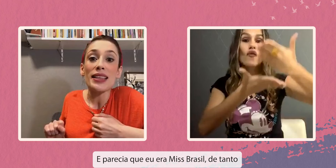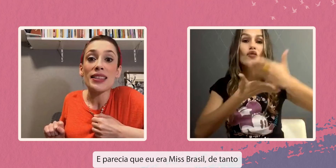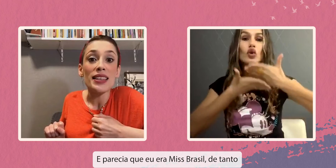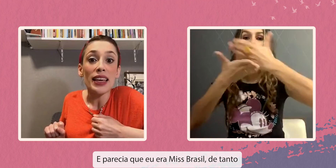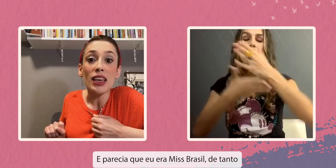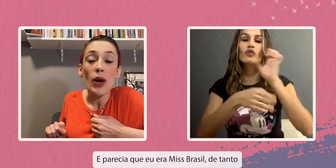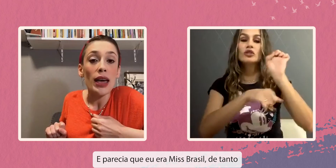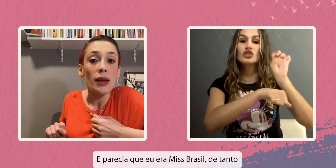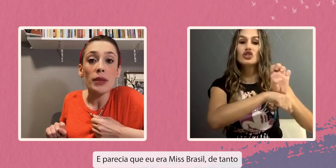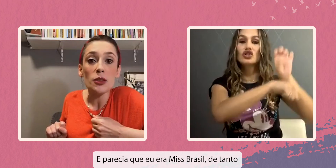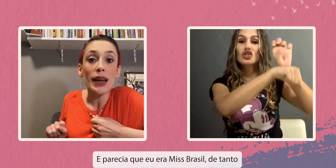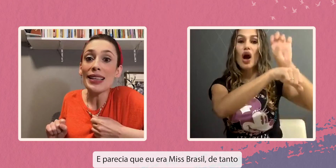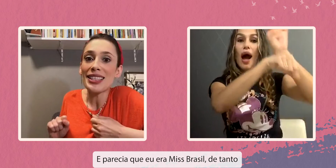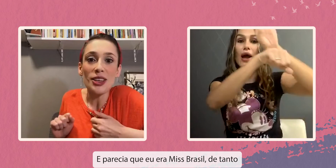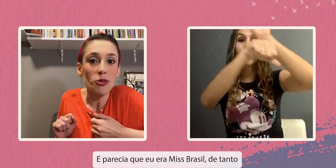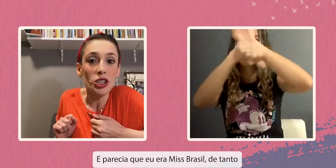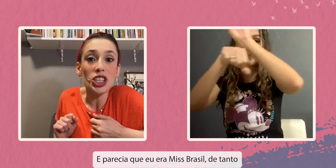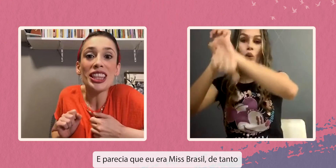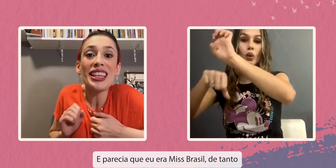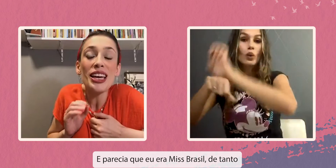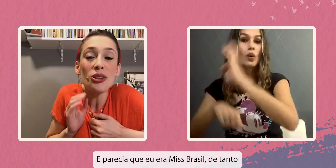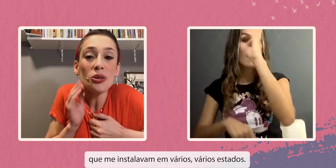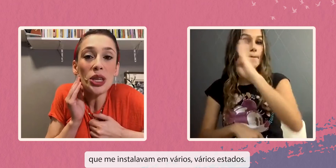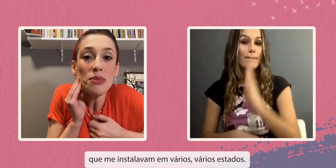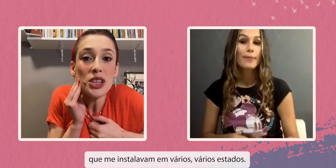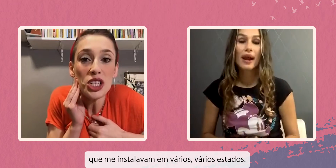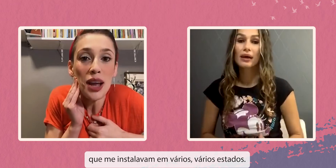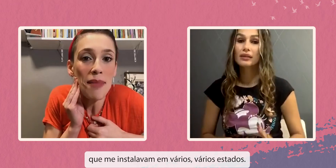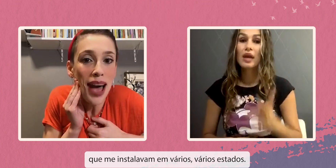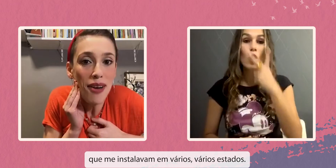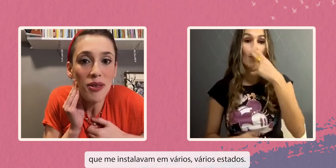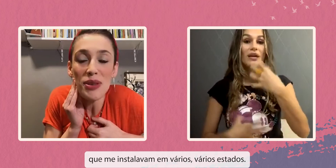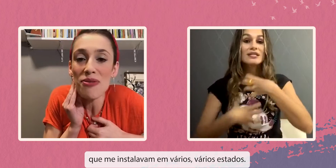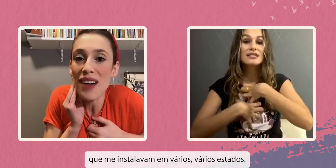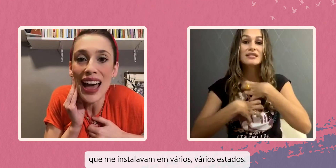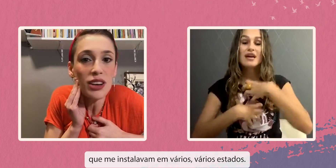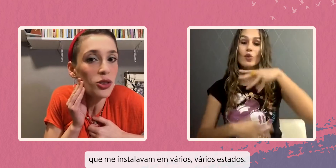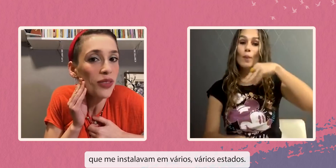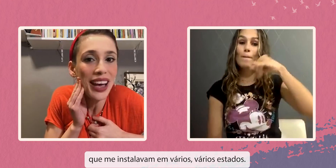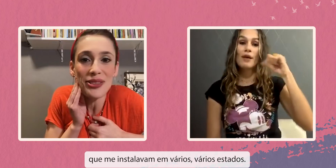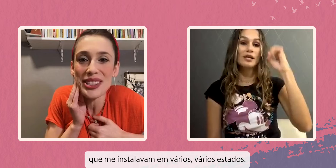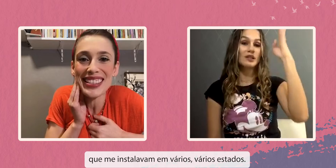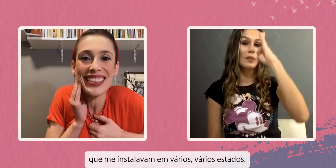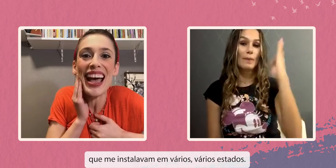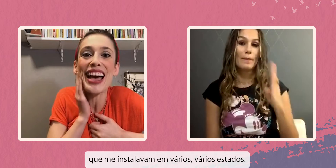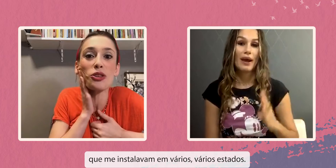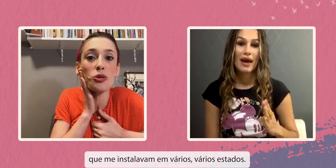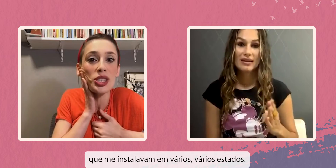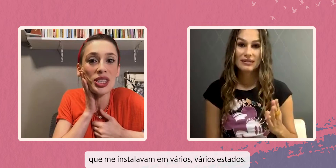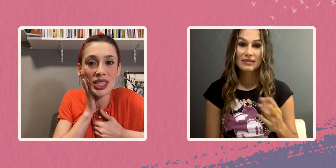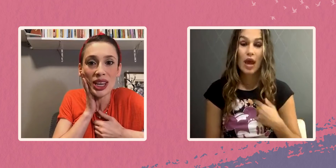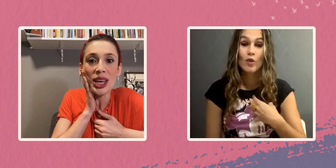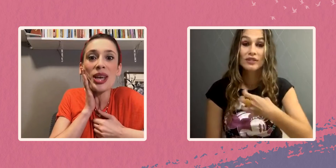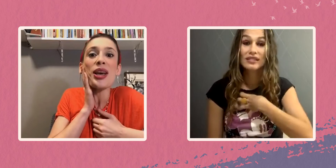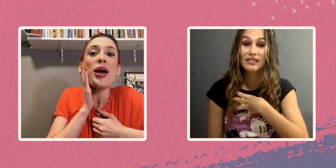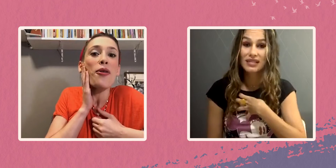E parecia que eu era Miss Brasil, de tanto que me chamavam em vários